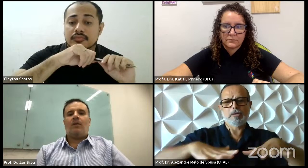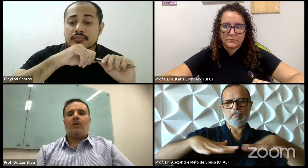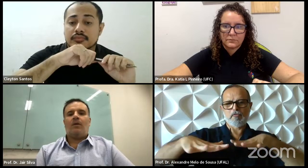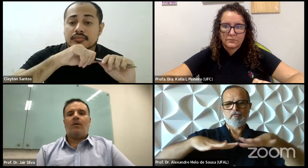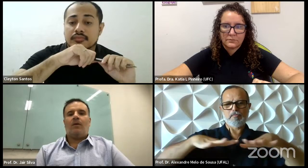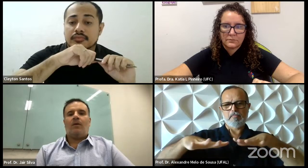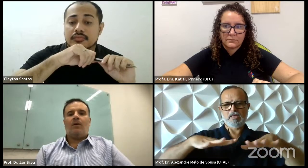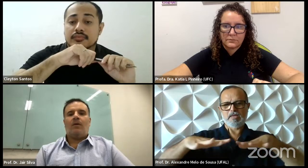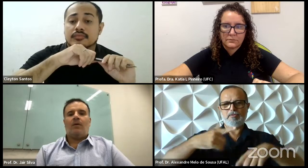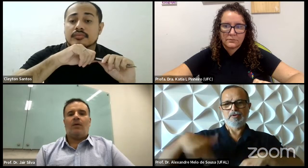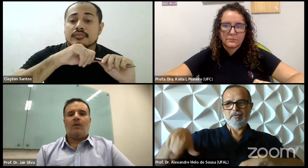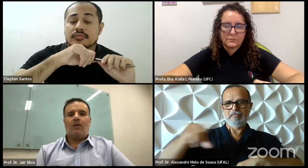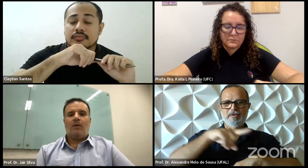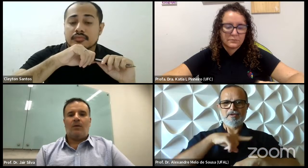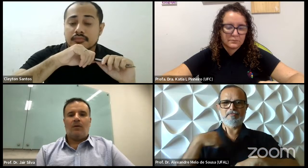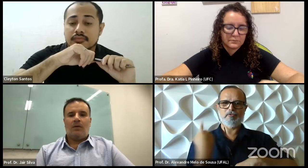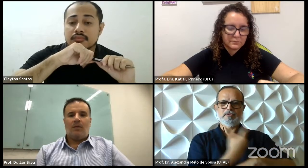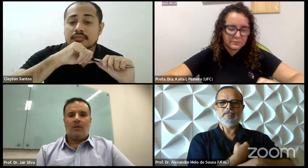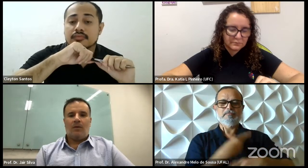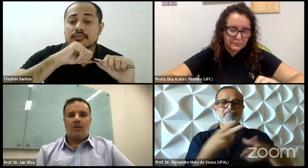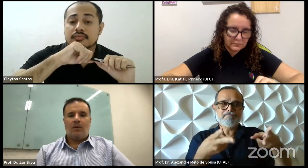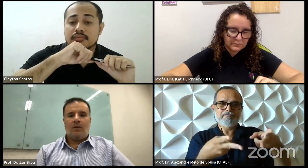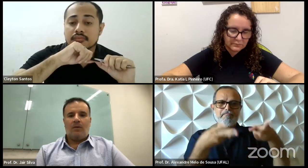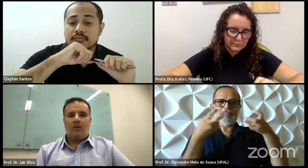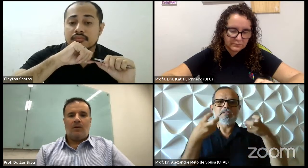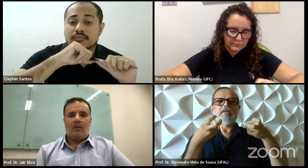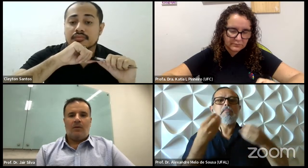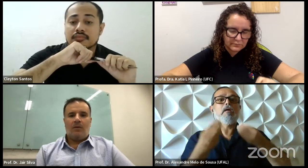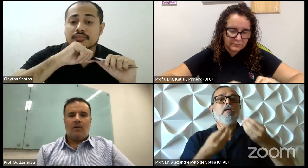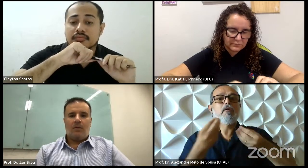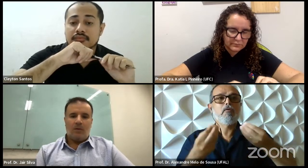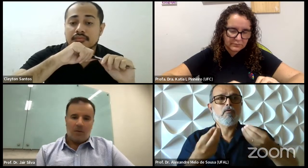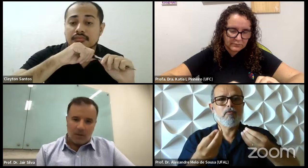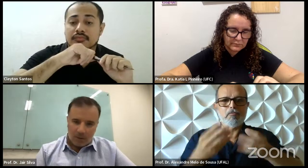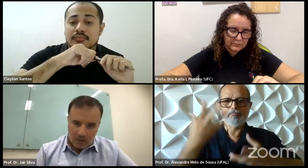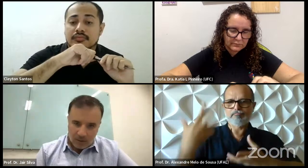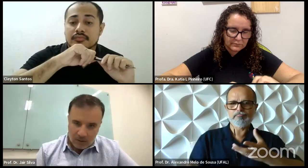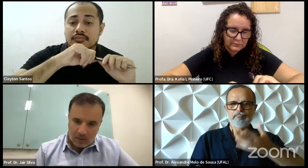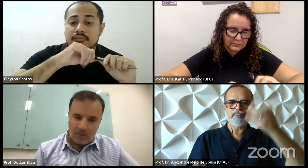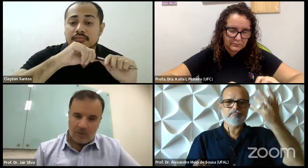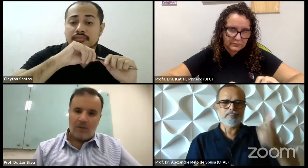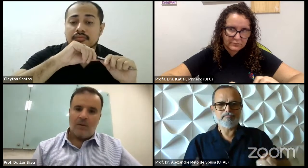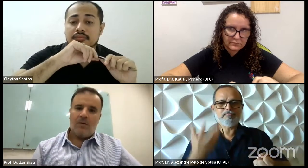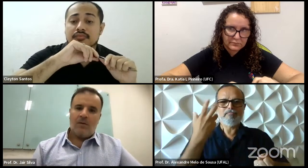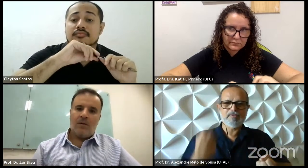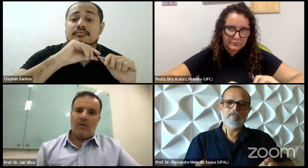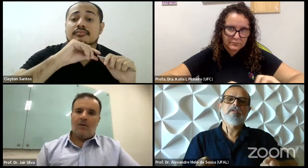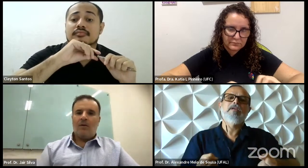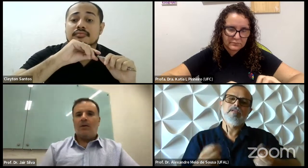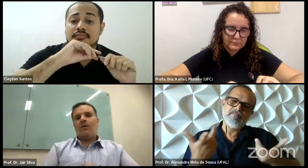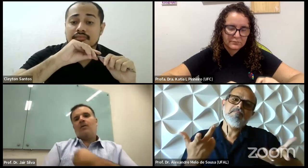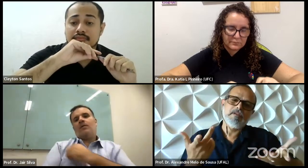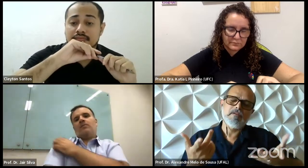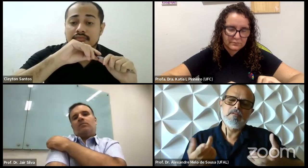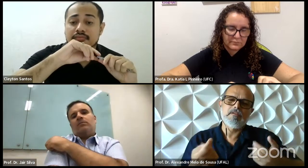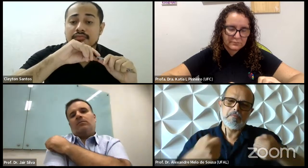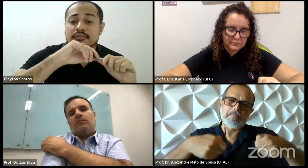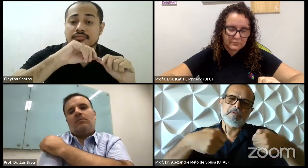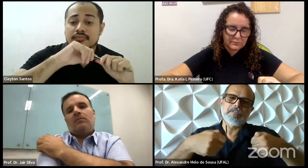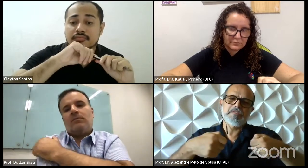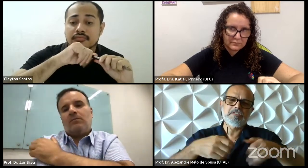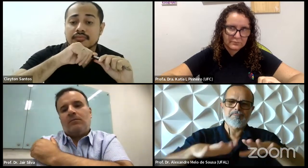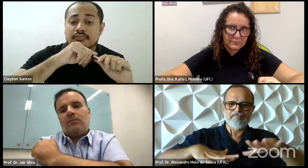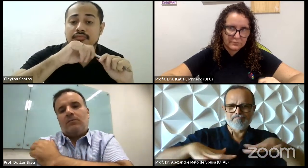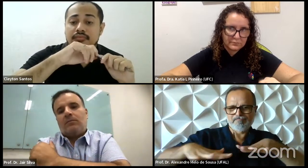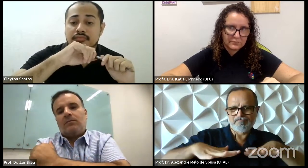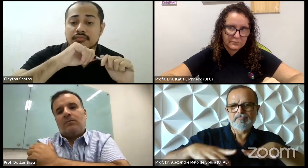por exemplo, a questão do movimento realmente, né? Você poderia colocar um QR Code, né? Por exemplo, poderia ter